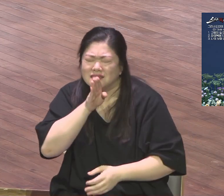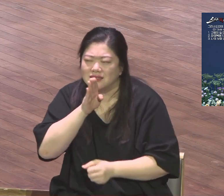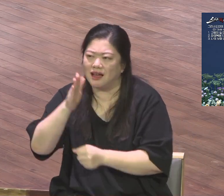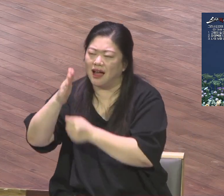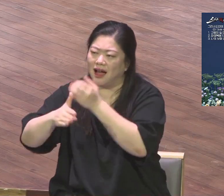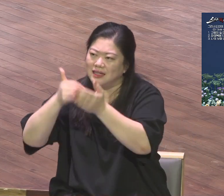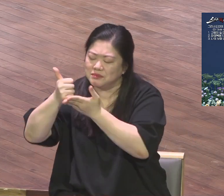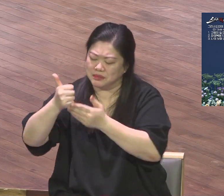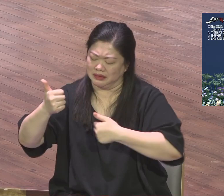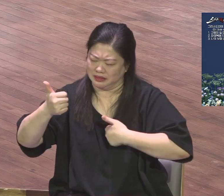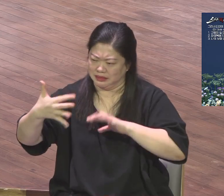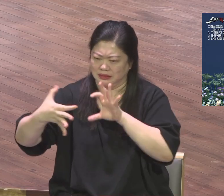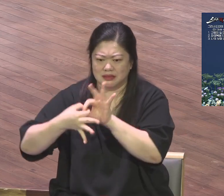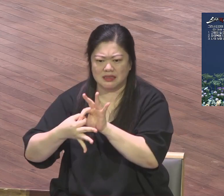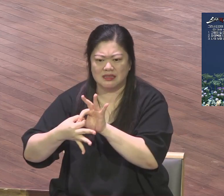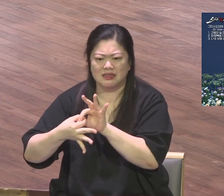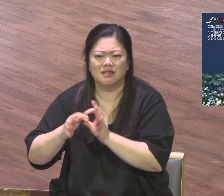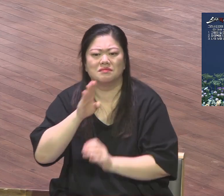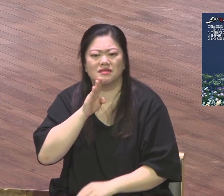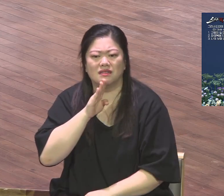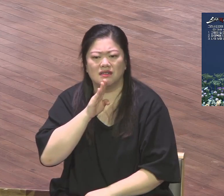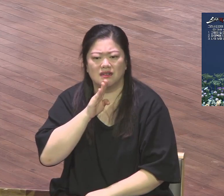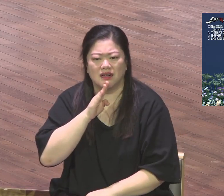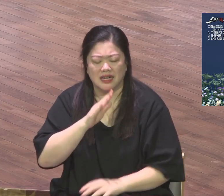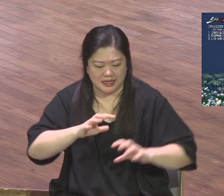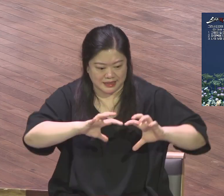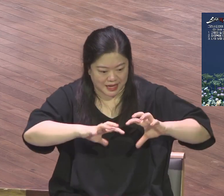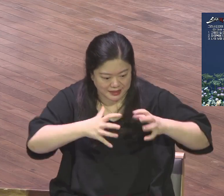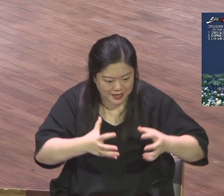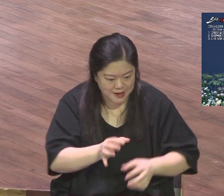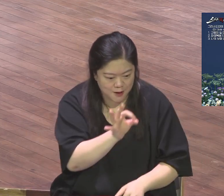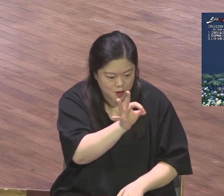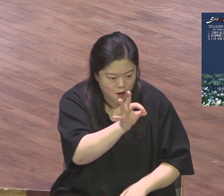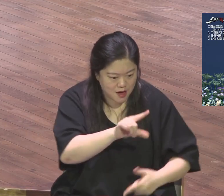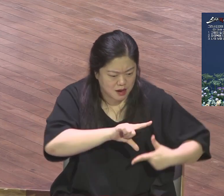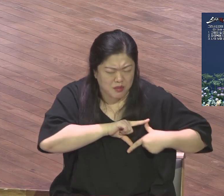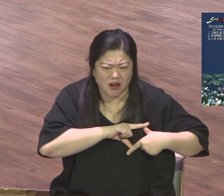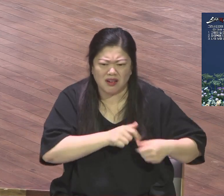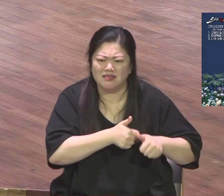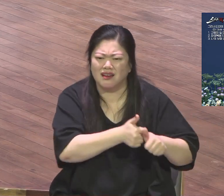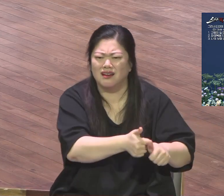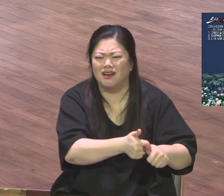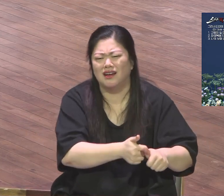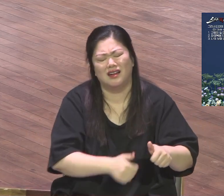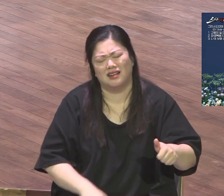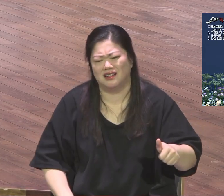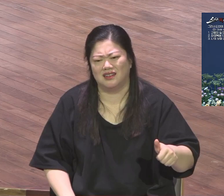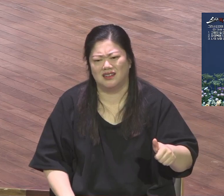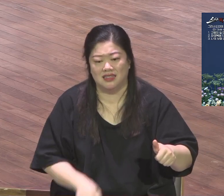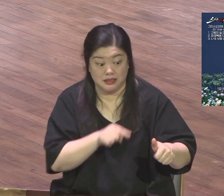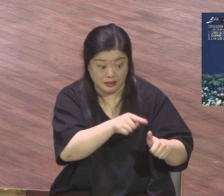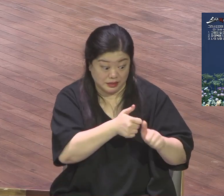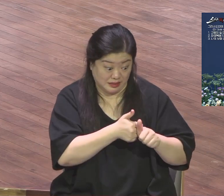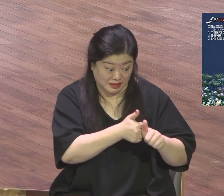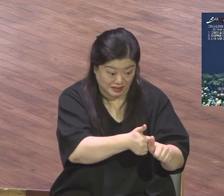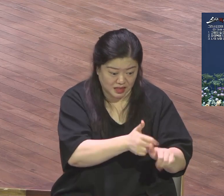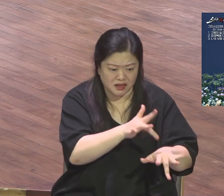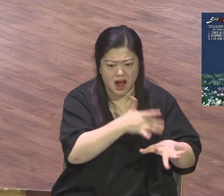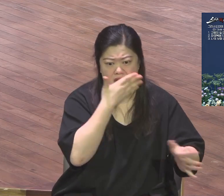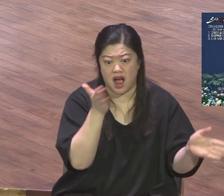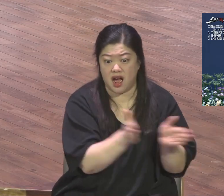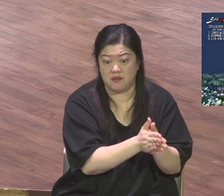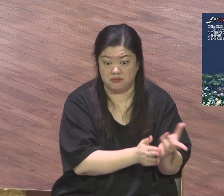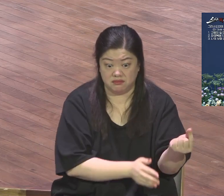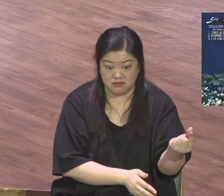자기 중심, 물질 중심, 세계, 세상 중심의 이런 삶을 살던 우리가 예수 그리스도를